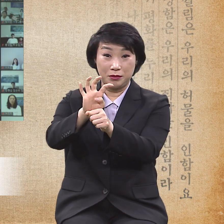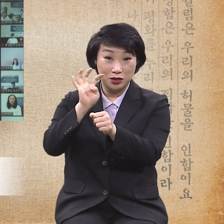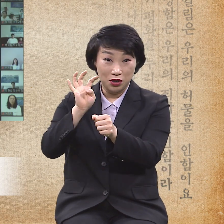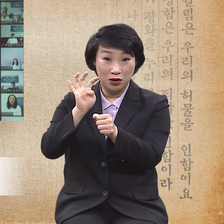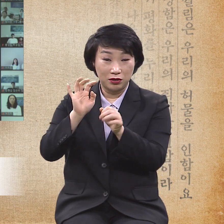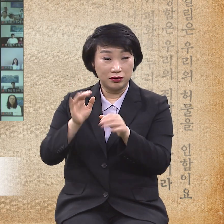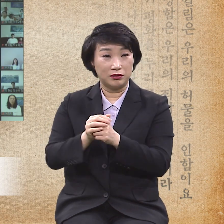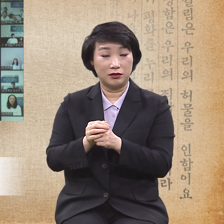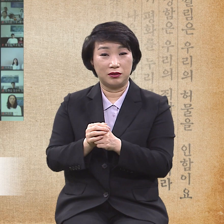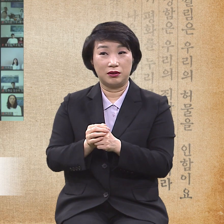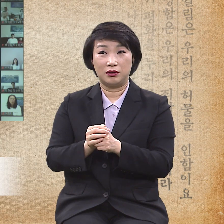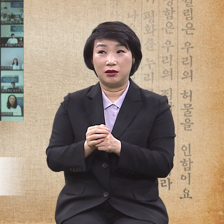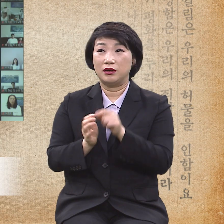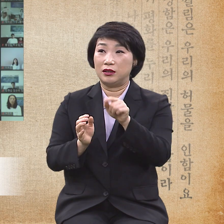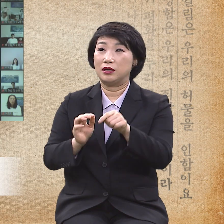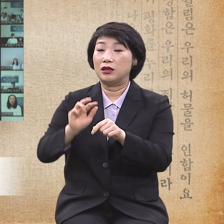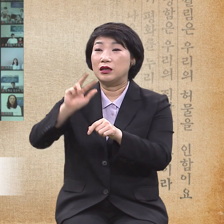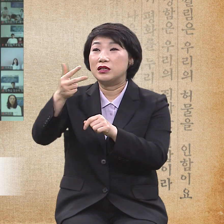640년에서